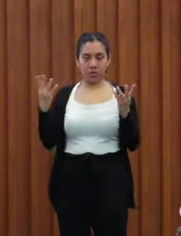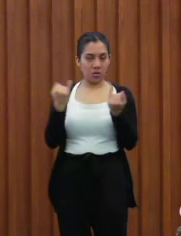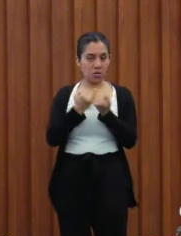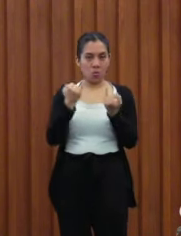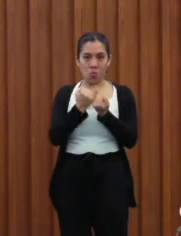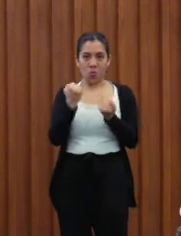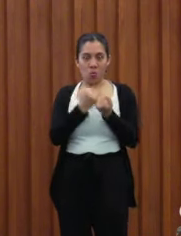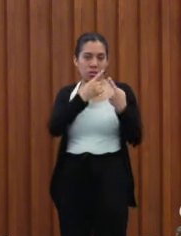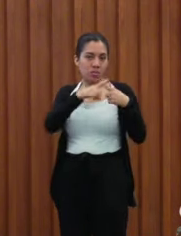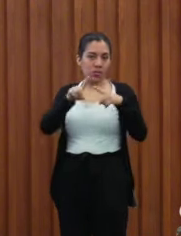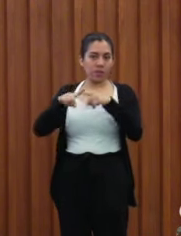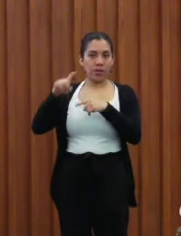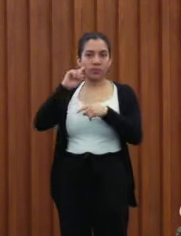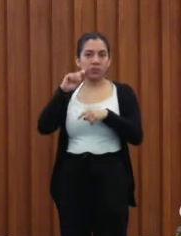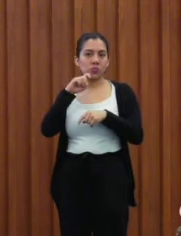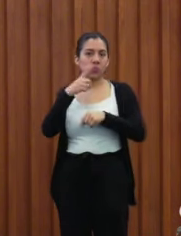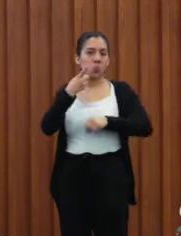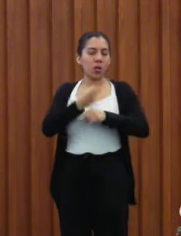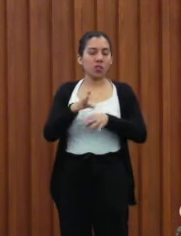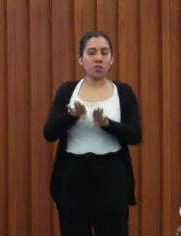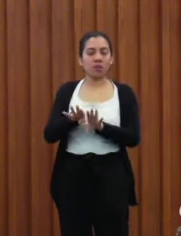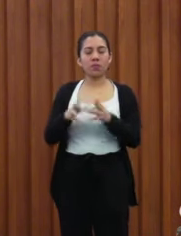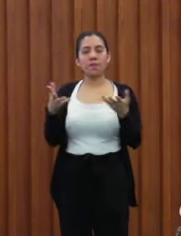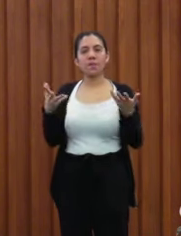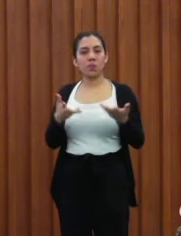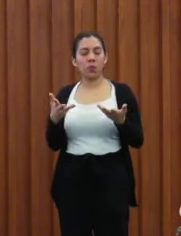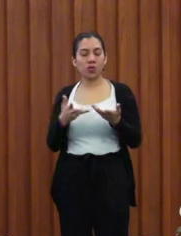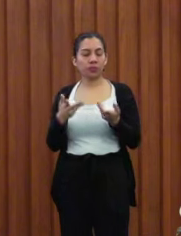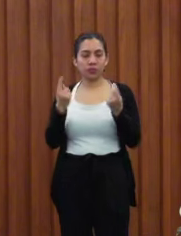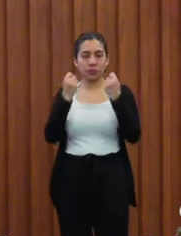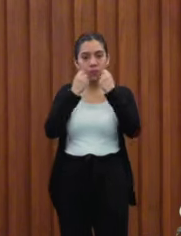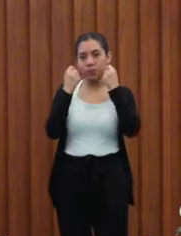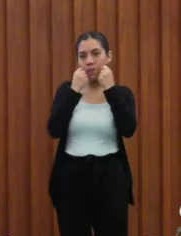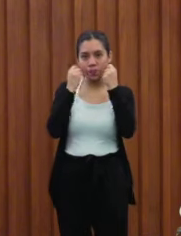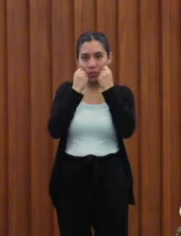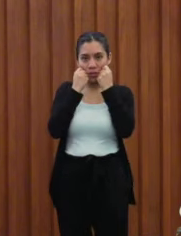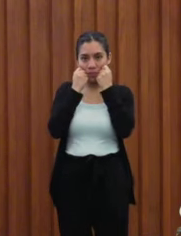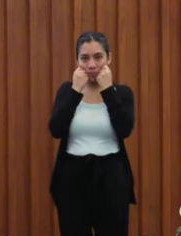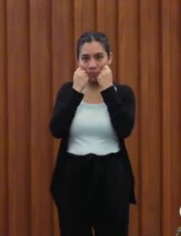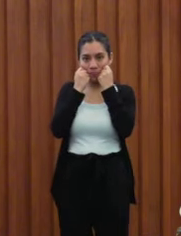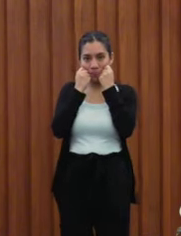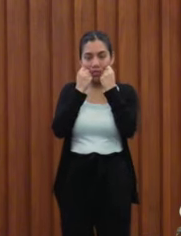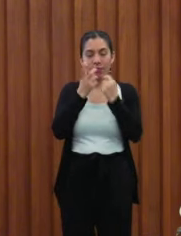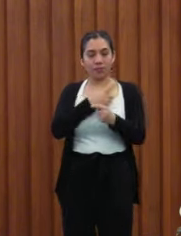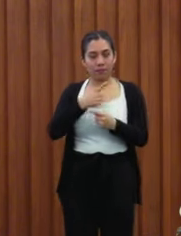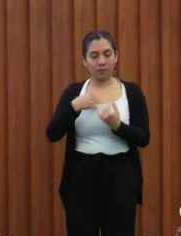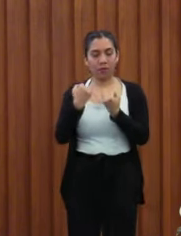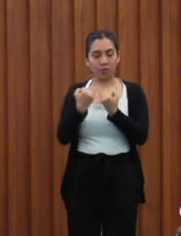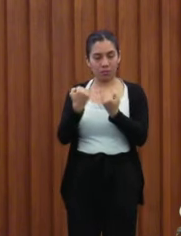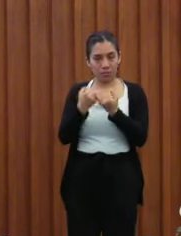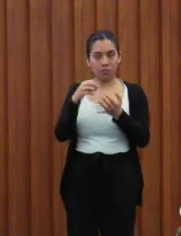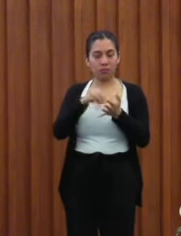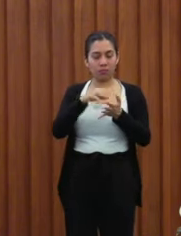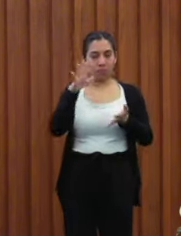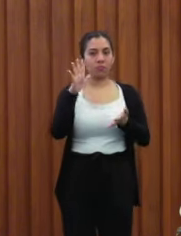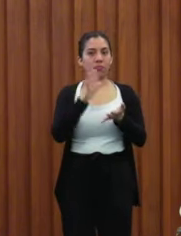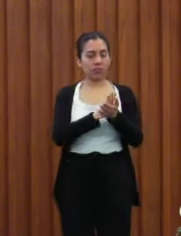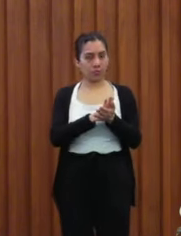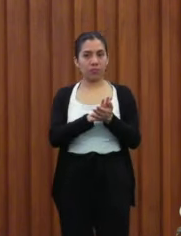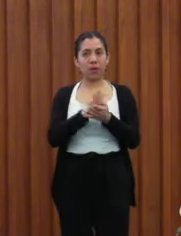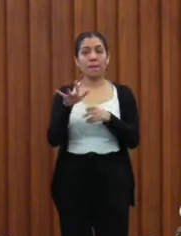vida, ¿no? Entonces, tiene que, digamos, finalmente esto es preocupante, porque